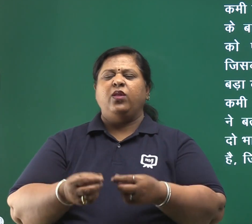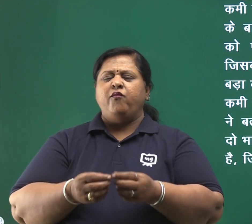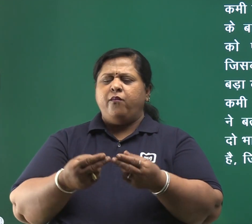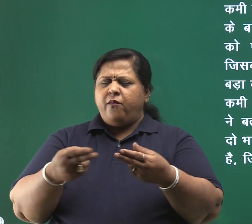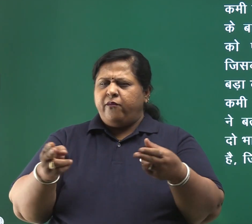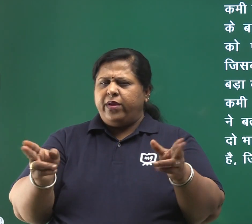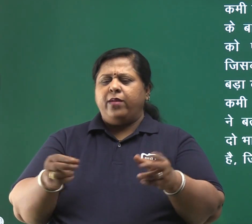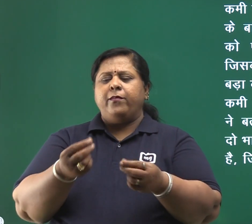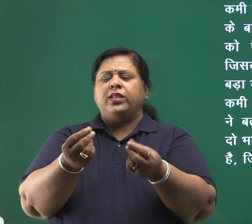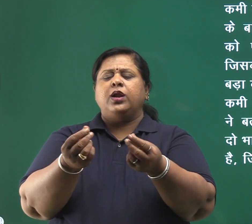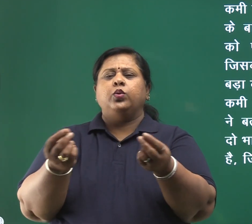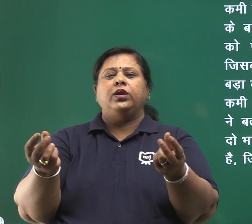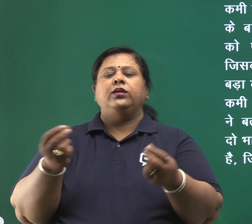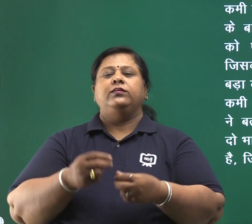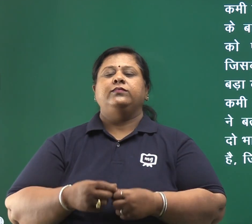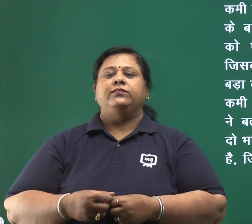विभिन्न पदार्थों की